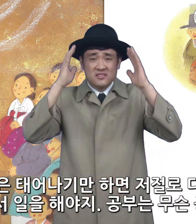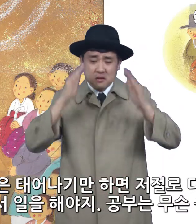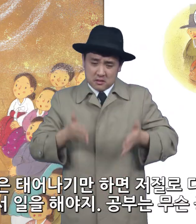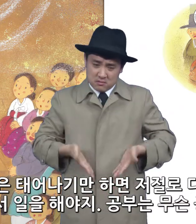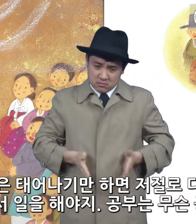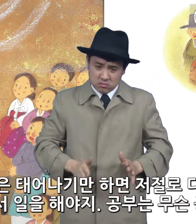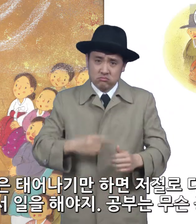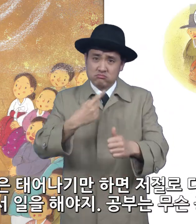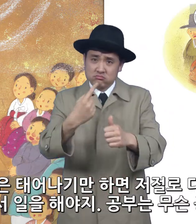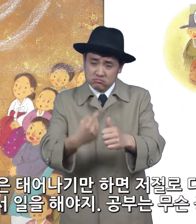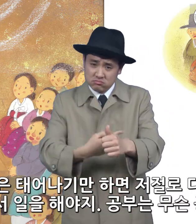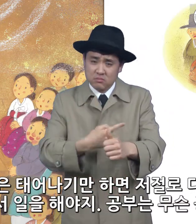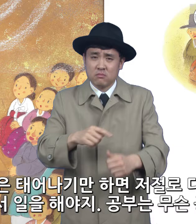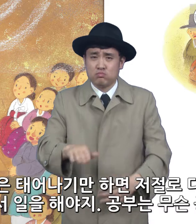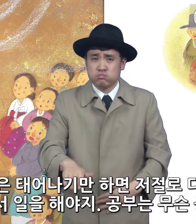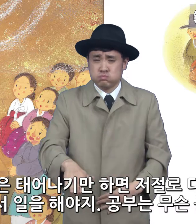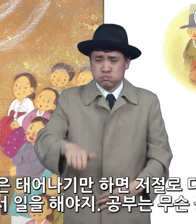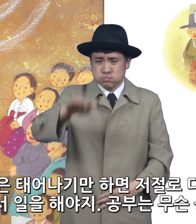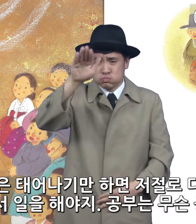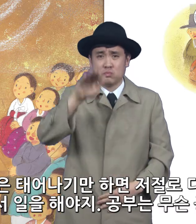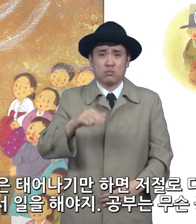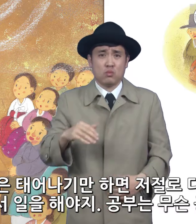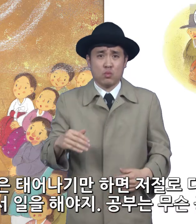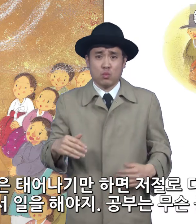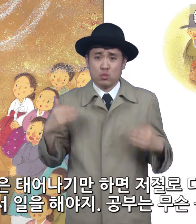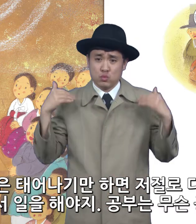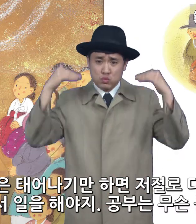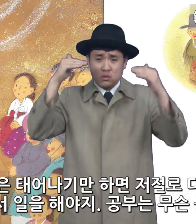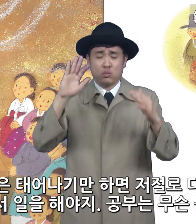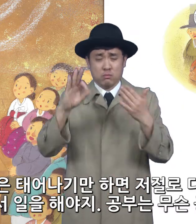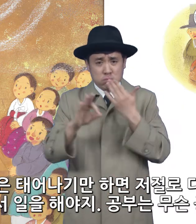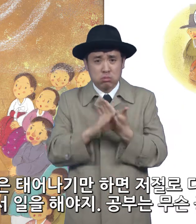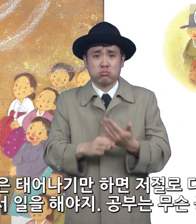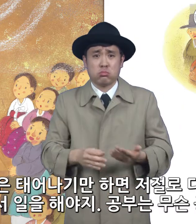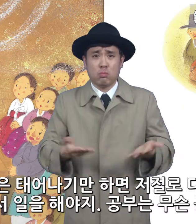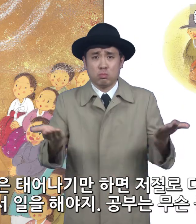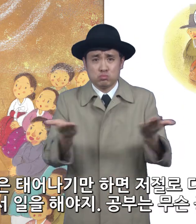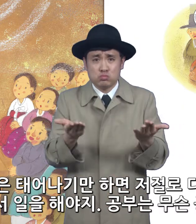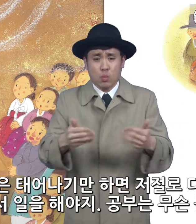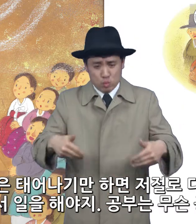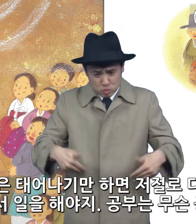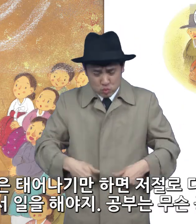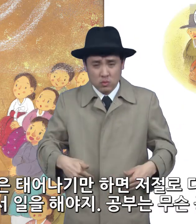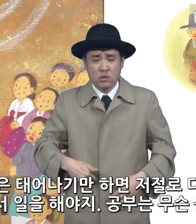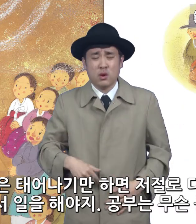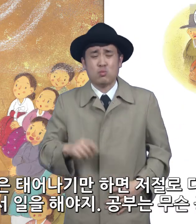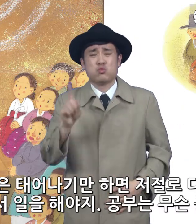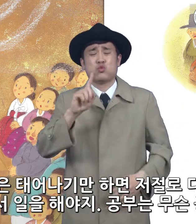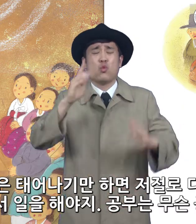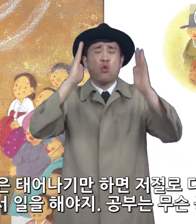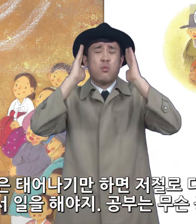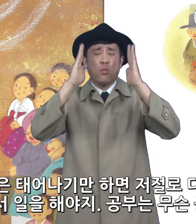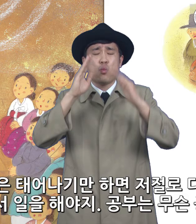아이들이 태어나기만 하면 저절로 다 크는데 빨리 커서 일을 해야지. 공부는 무슨 공부?